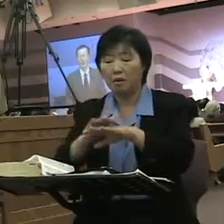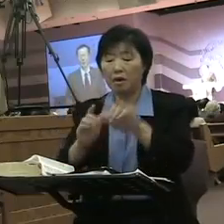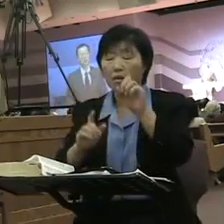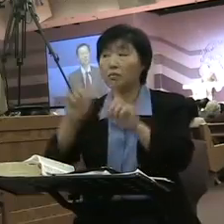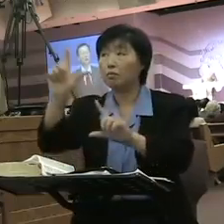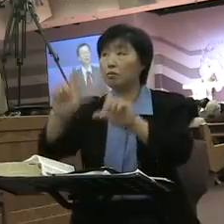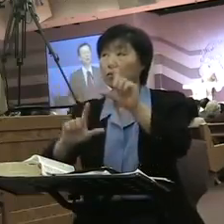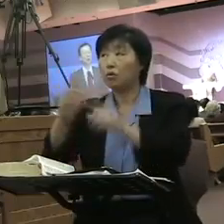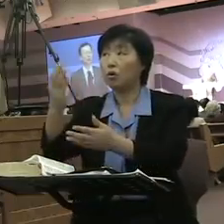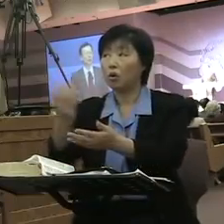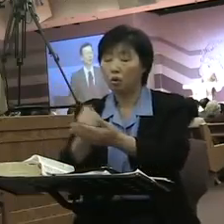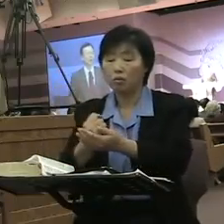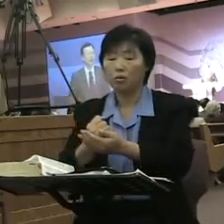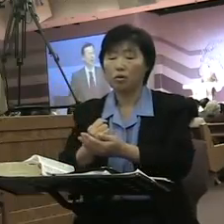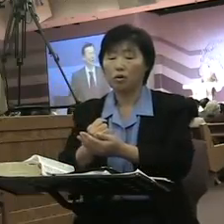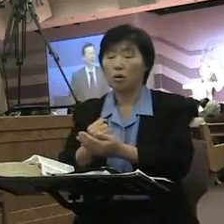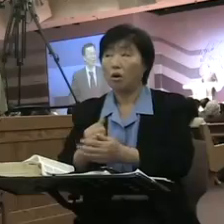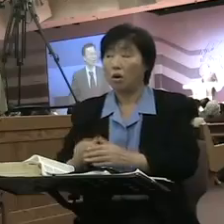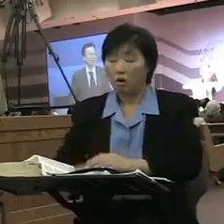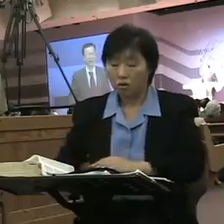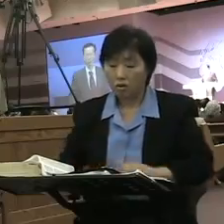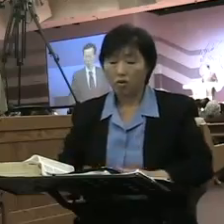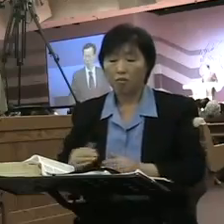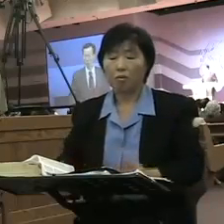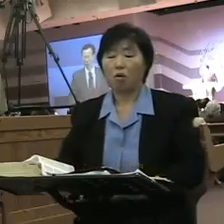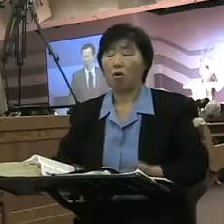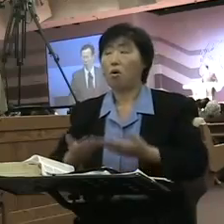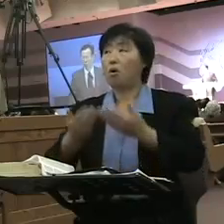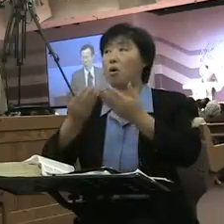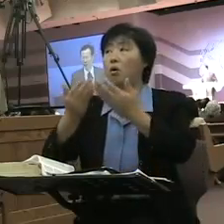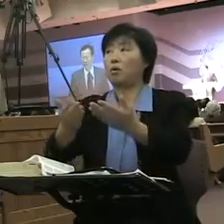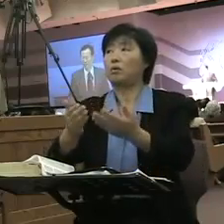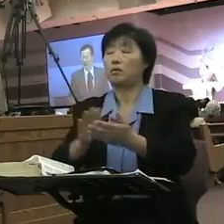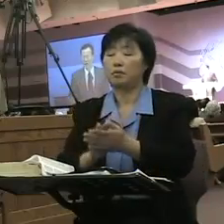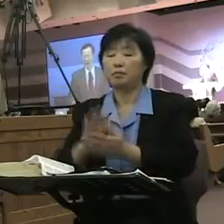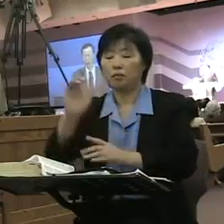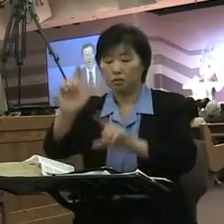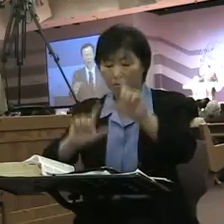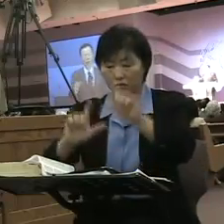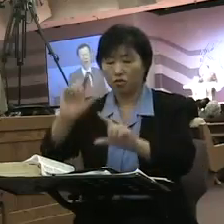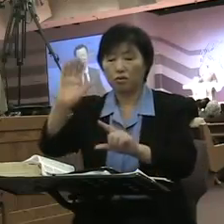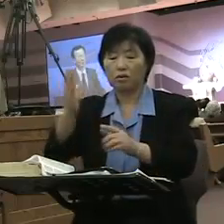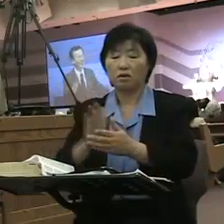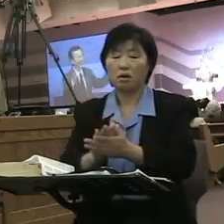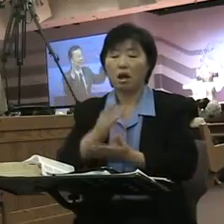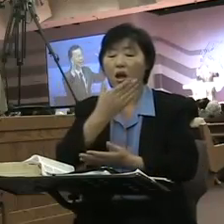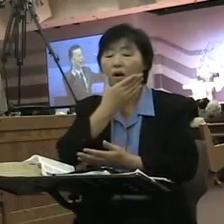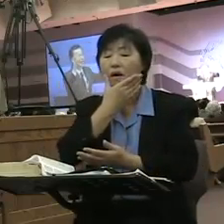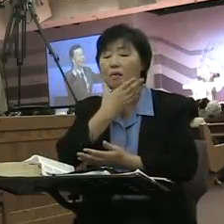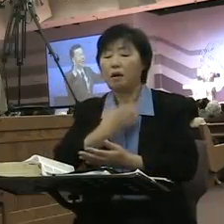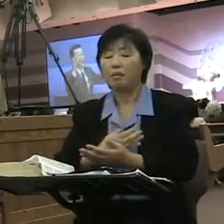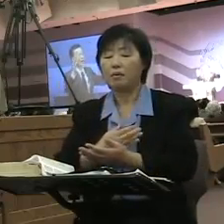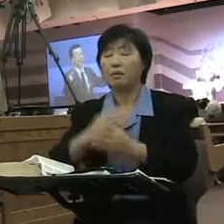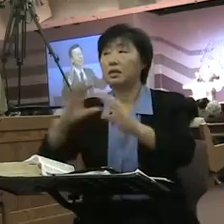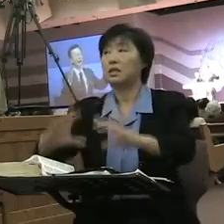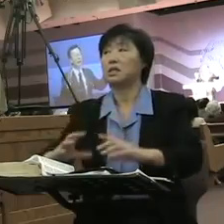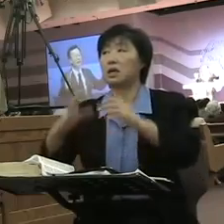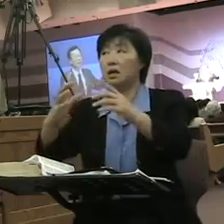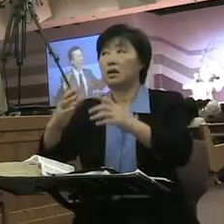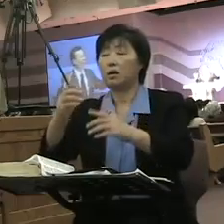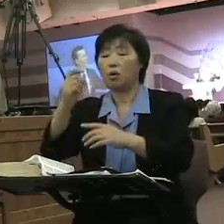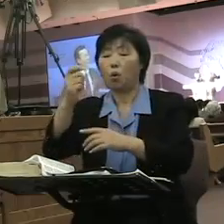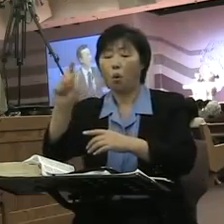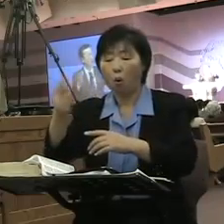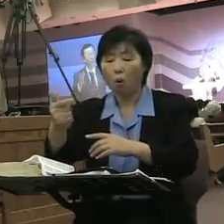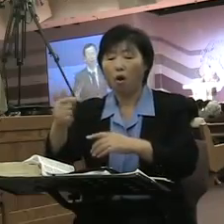앞에 서슴없이 드릴 수 있는 그의 모습이 되었던 것입니다. 아브라함은 또한 그의 세계관을 하나님의